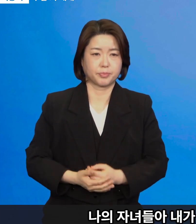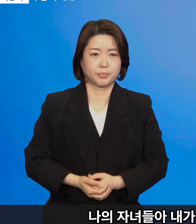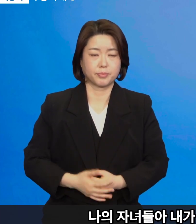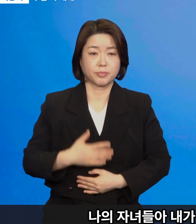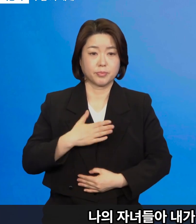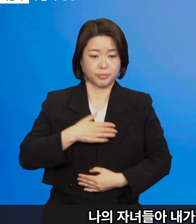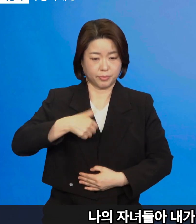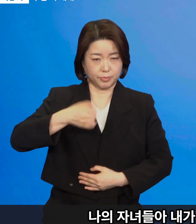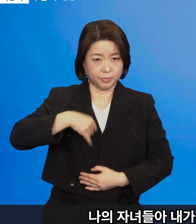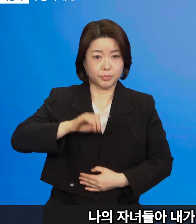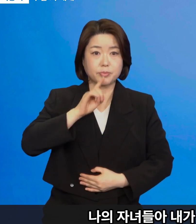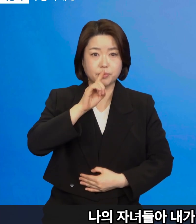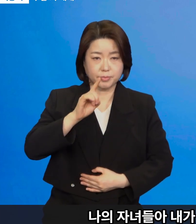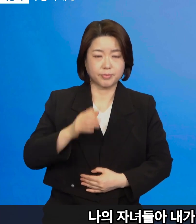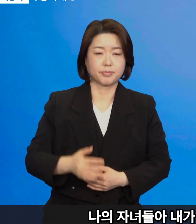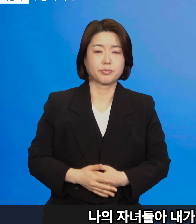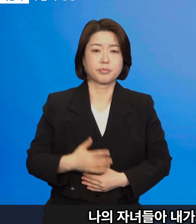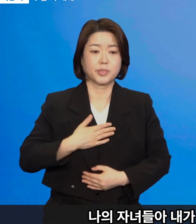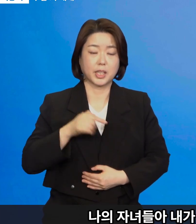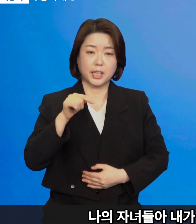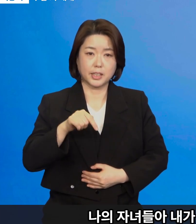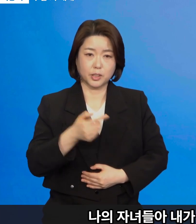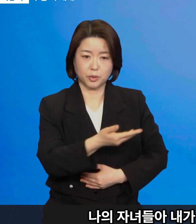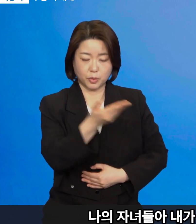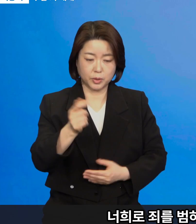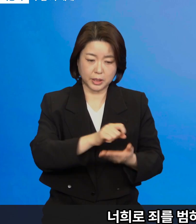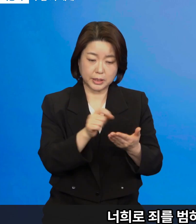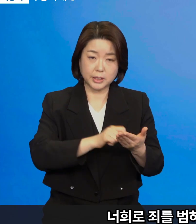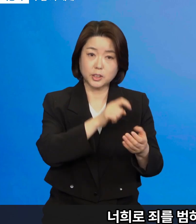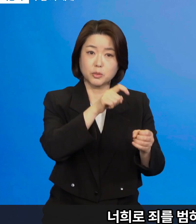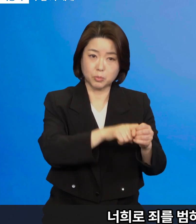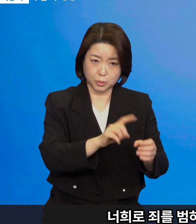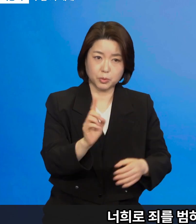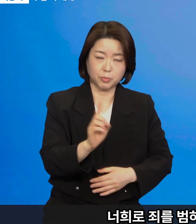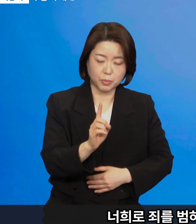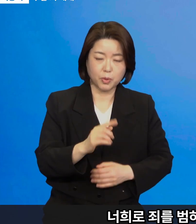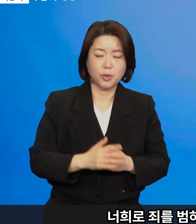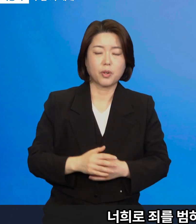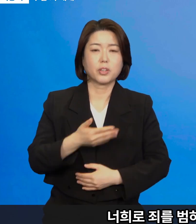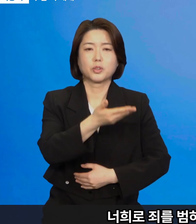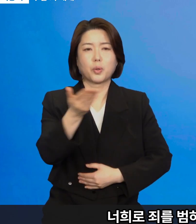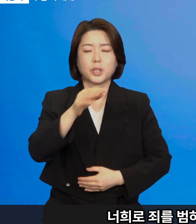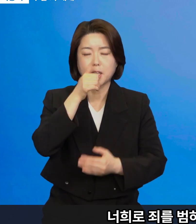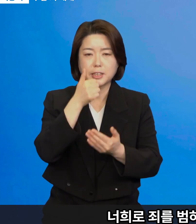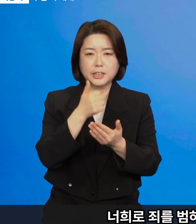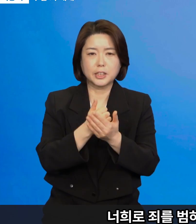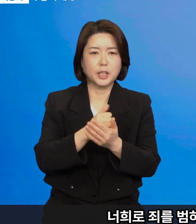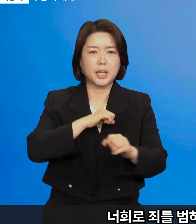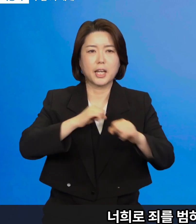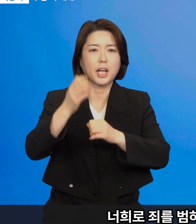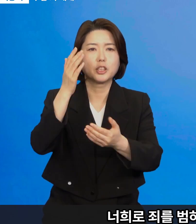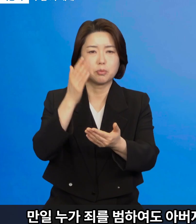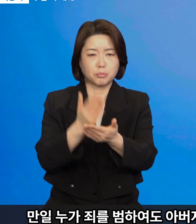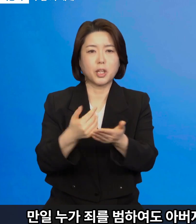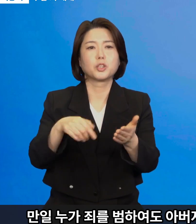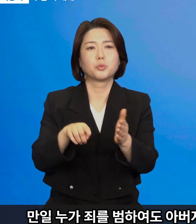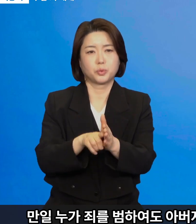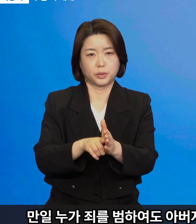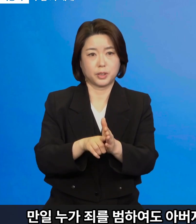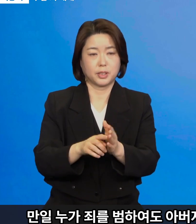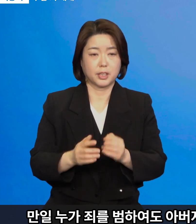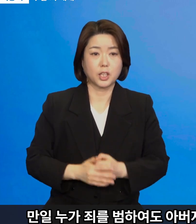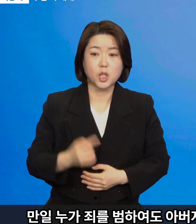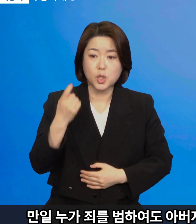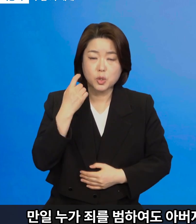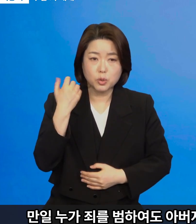나의 자녀들아, 내가 이것을 너희에게 쓰면 너희로 죄를 범하지 않게 하려 함이라. 만일 누가